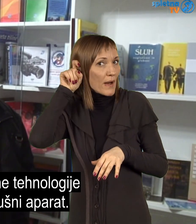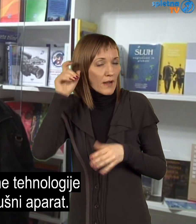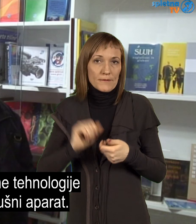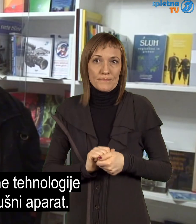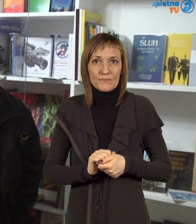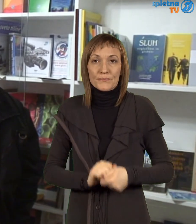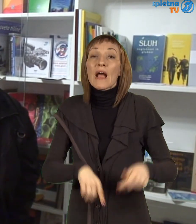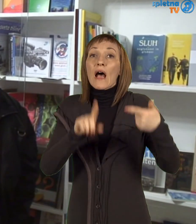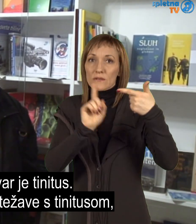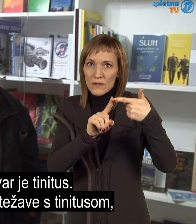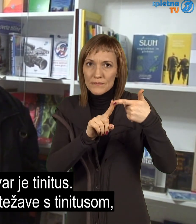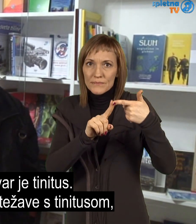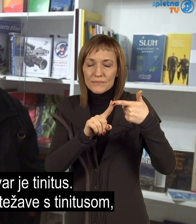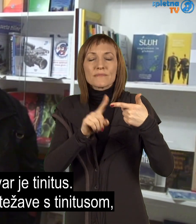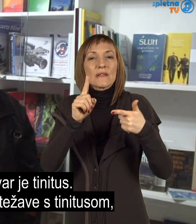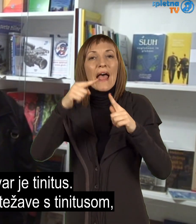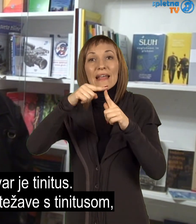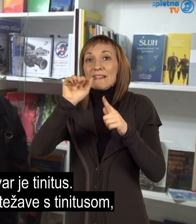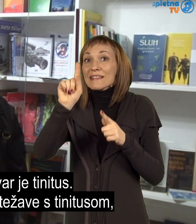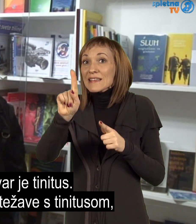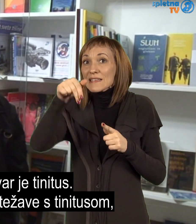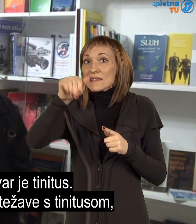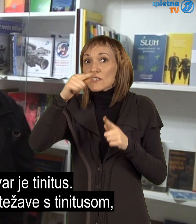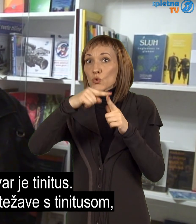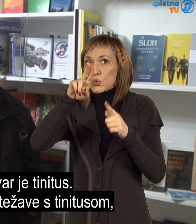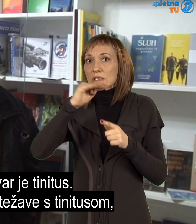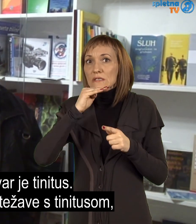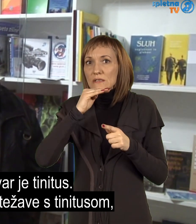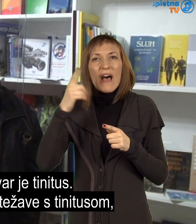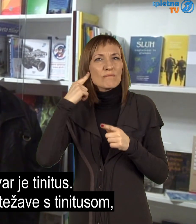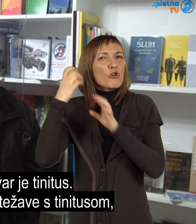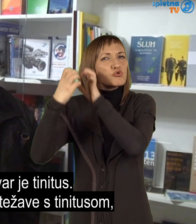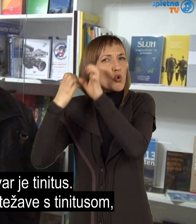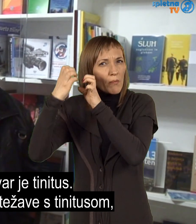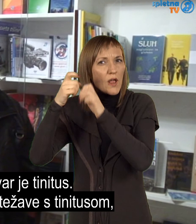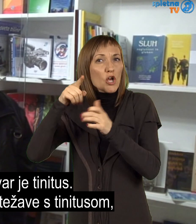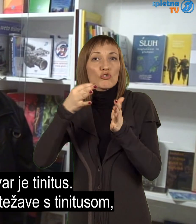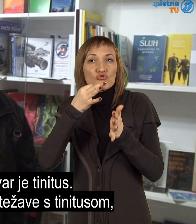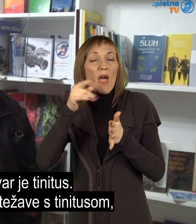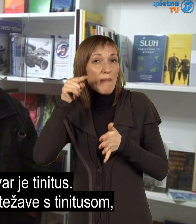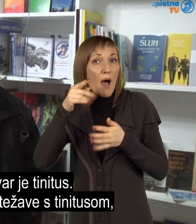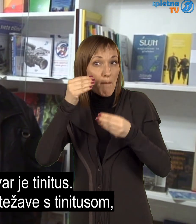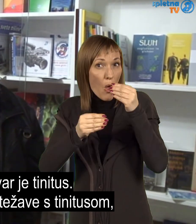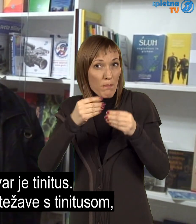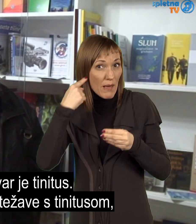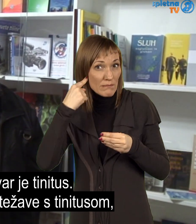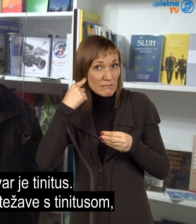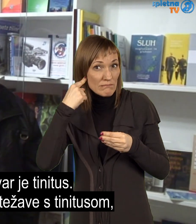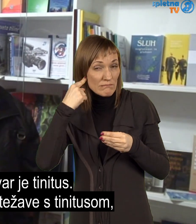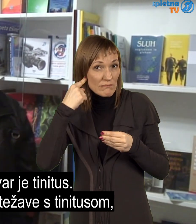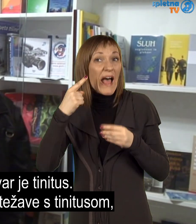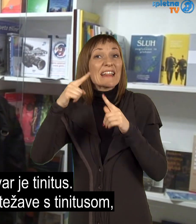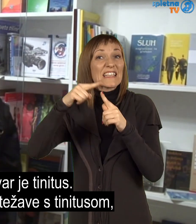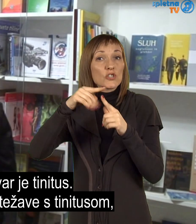aparat. Naslednja stvar je tinnitus. Se pravi, zdaj, če imaš ti težavo s tinnitusom, lahko slušni